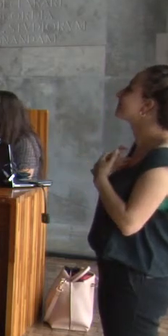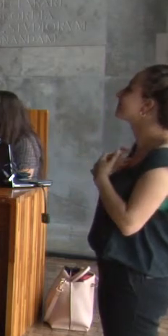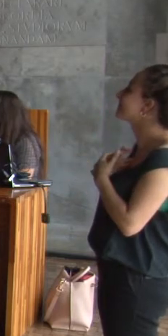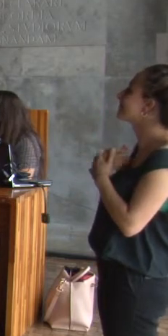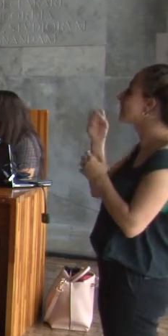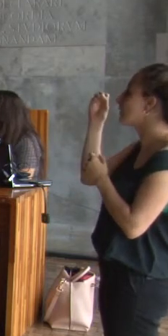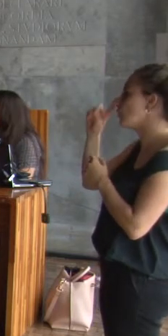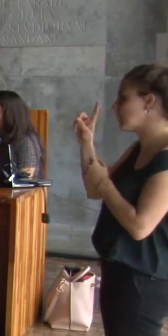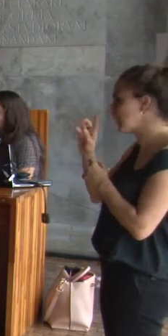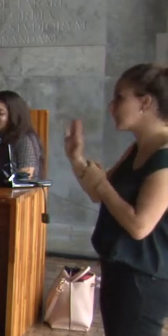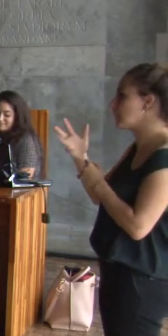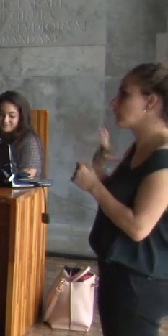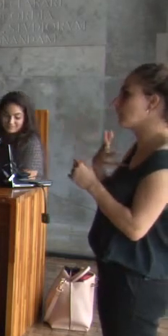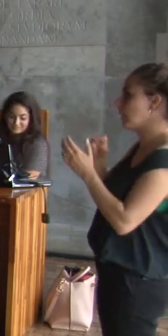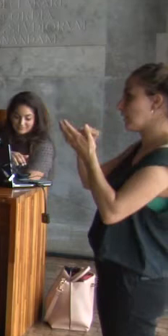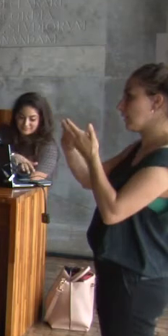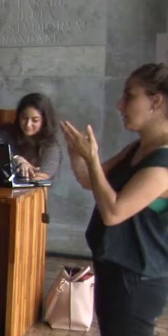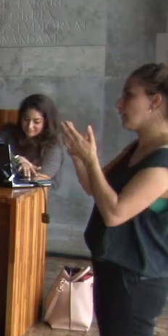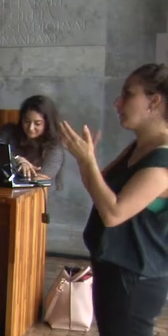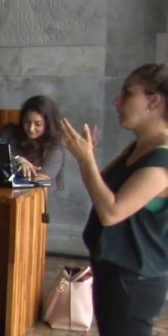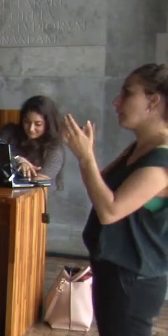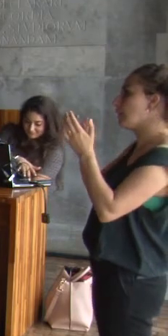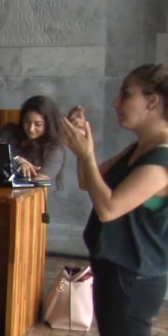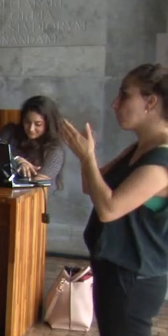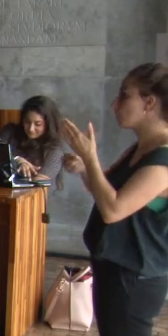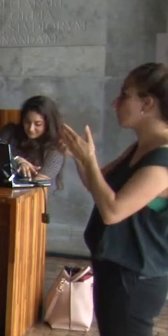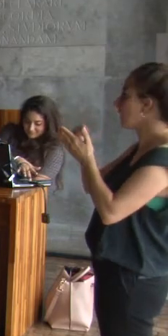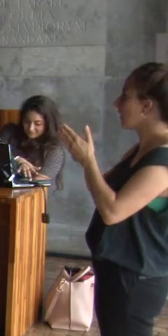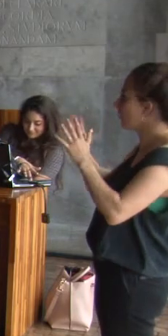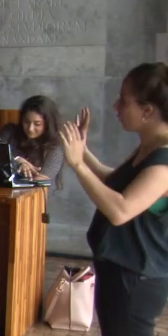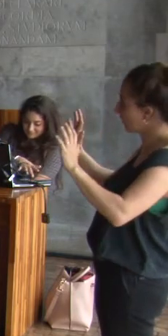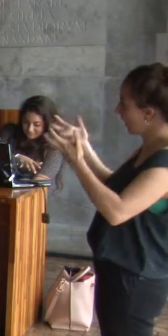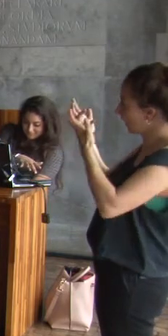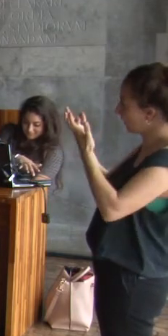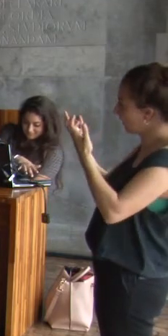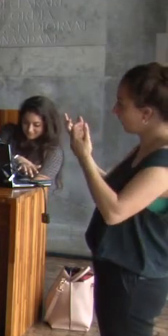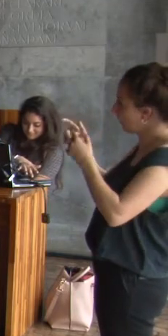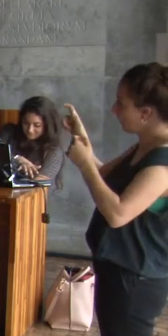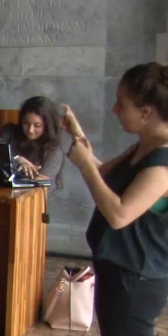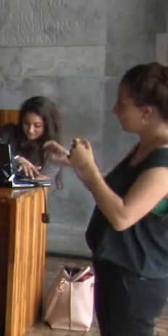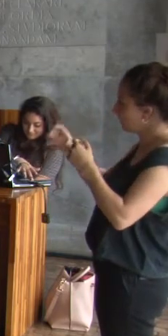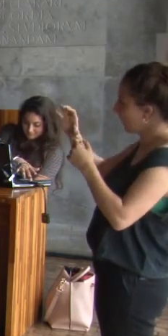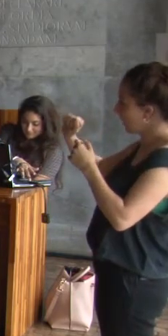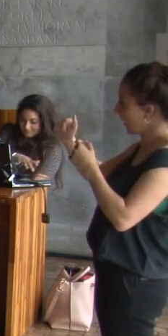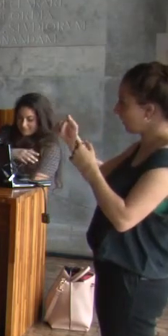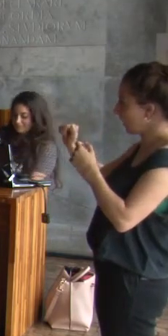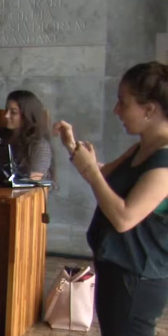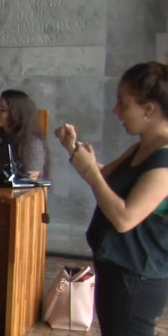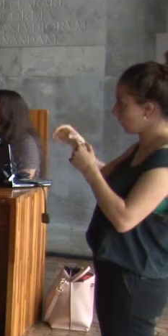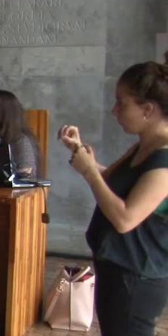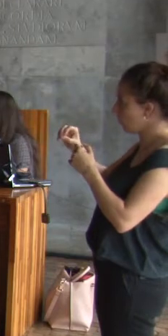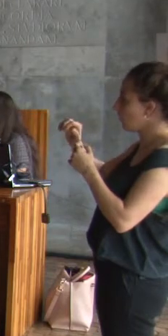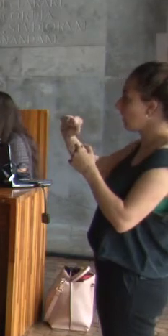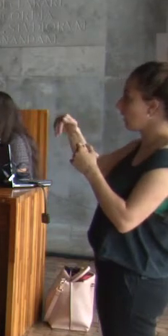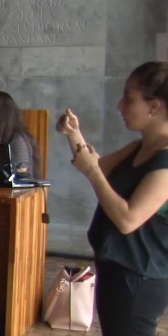ci siamo dimenticati di dire, ma lo diceva la slide, che questo progetto è un progetto d'arte di un artista catalano, Antoni